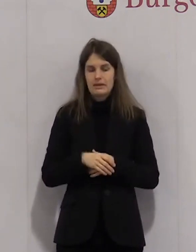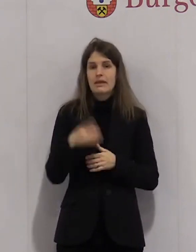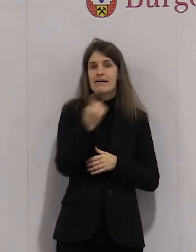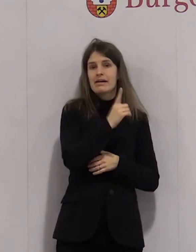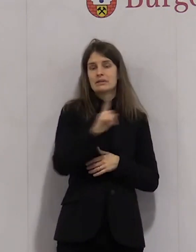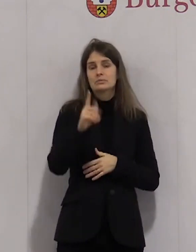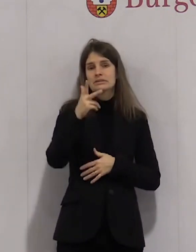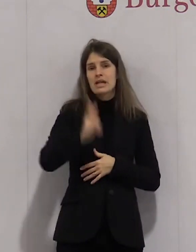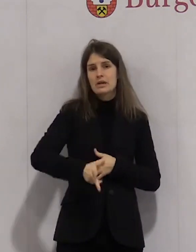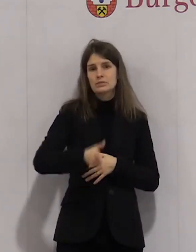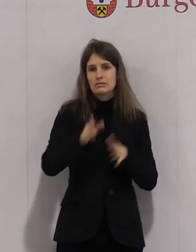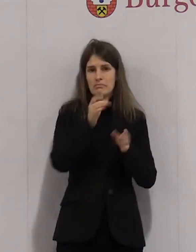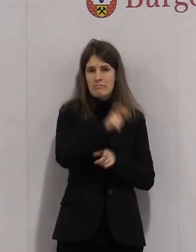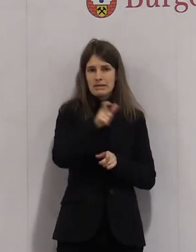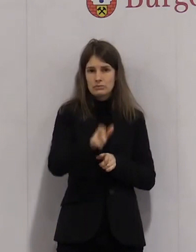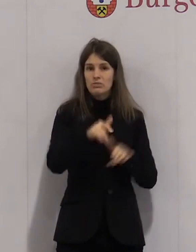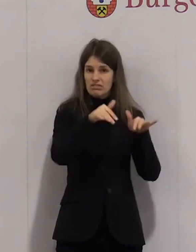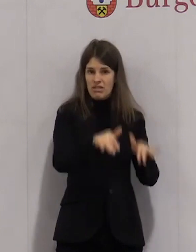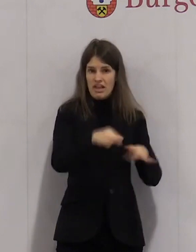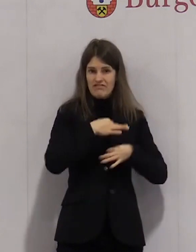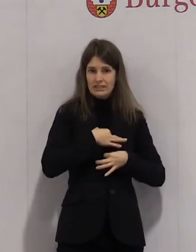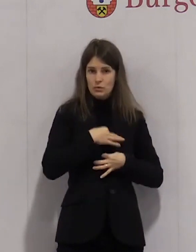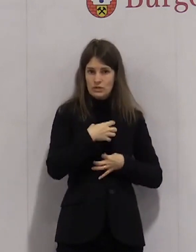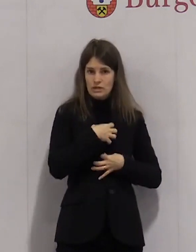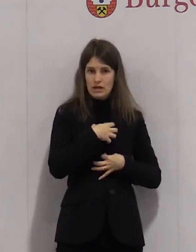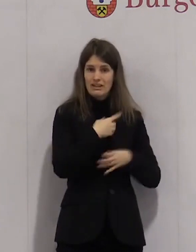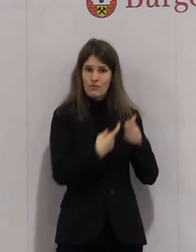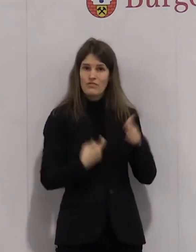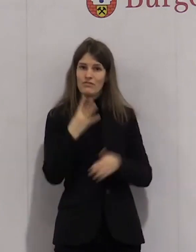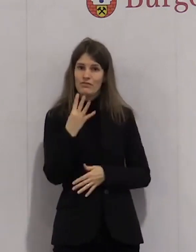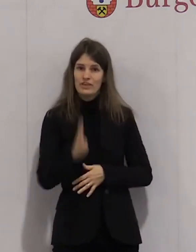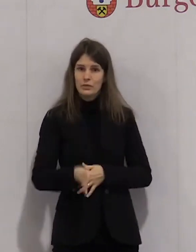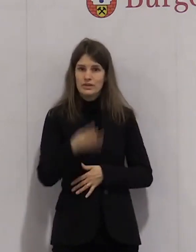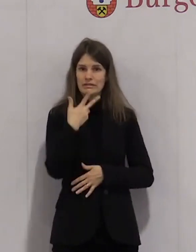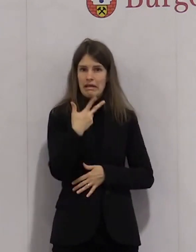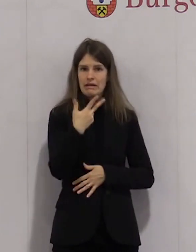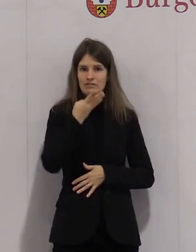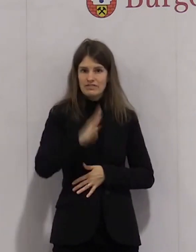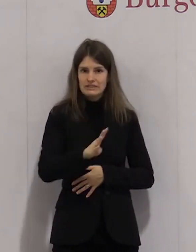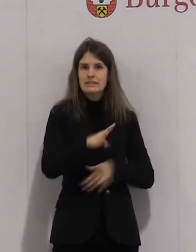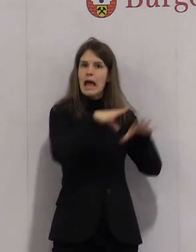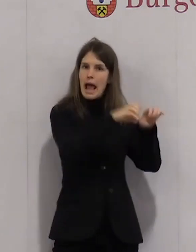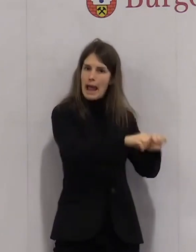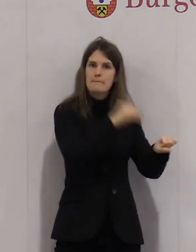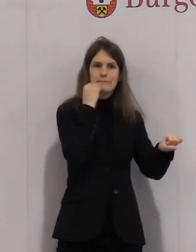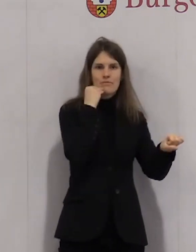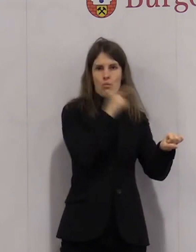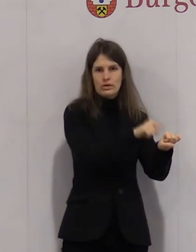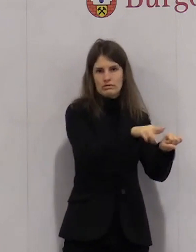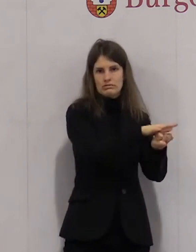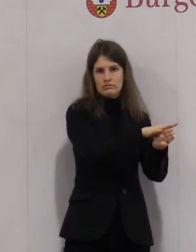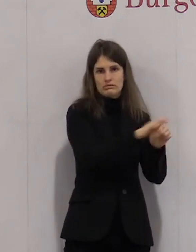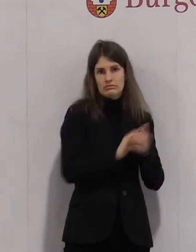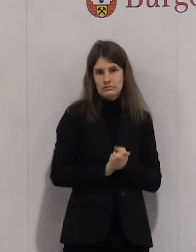infizierten kommen 443 aus heimen als heimbewohner